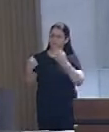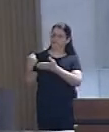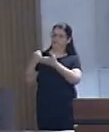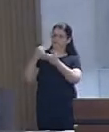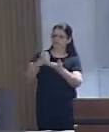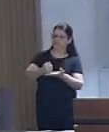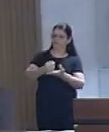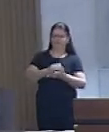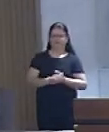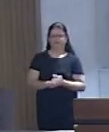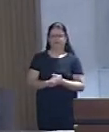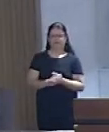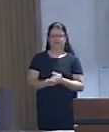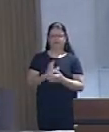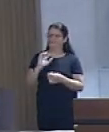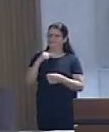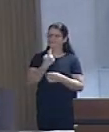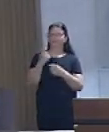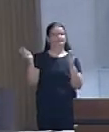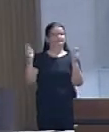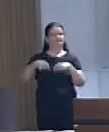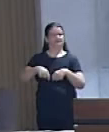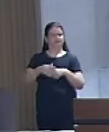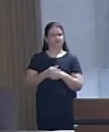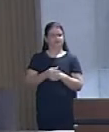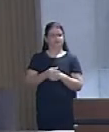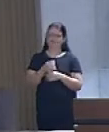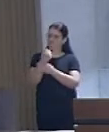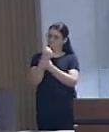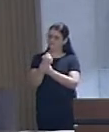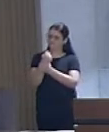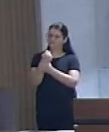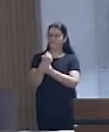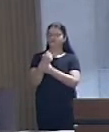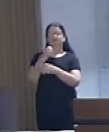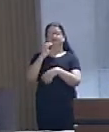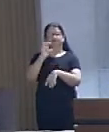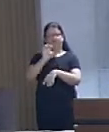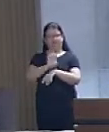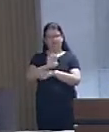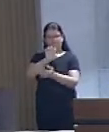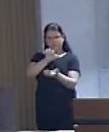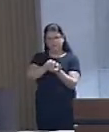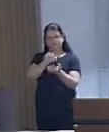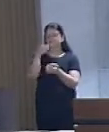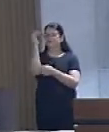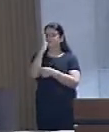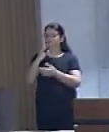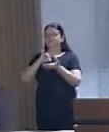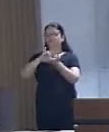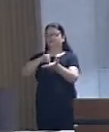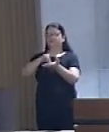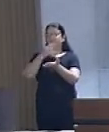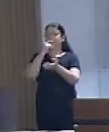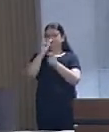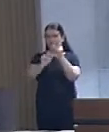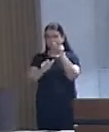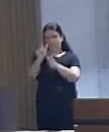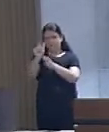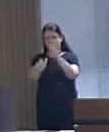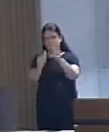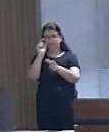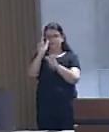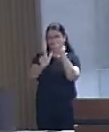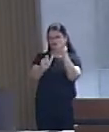contribuído para que a gente possa assegurar em Pernambuco e no Brasil dignidade a homens e mulheres